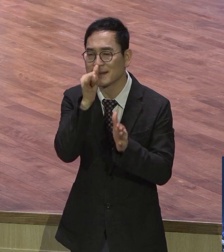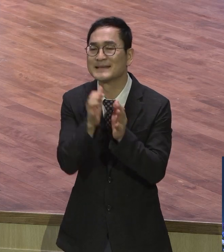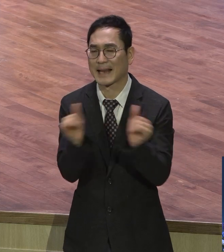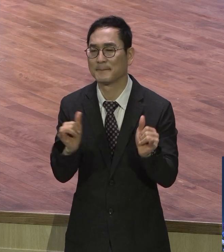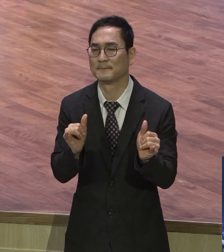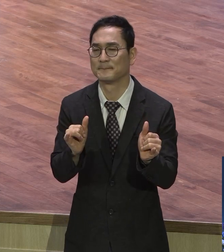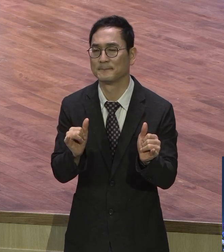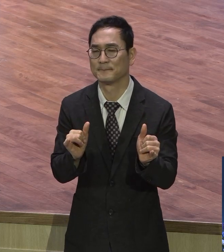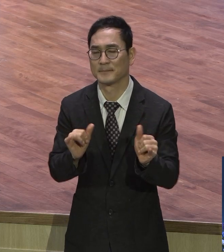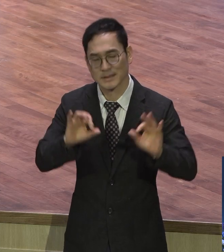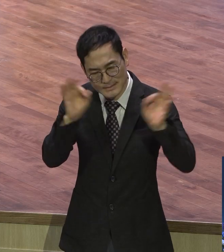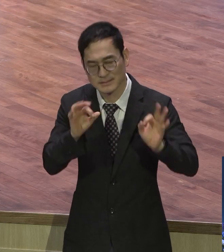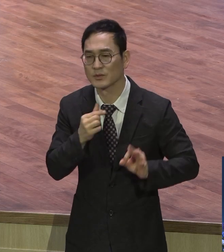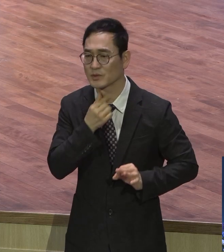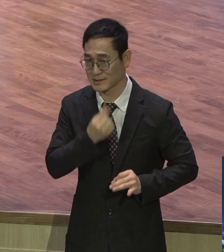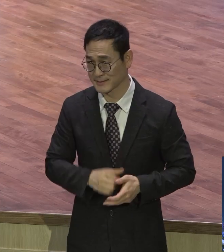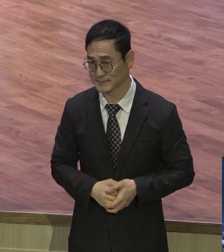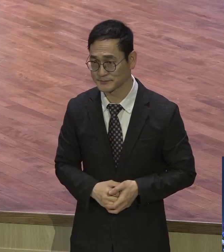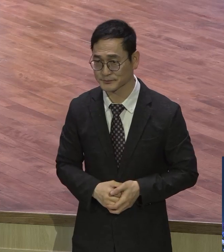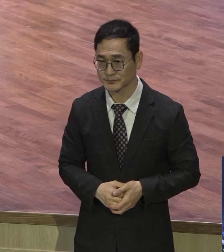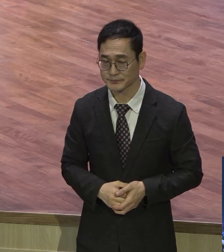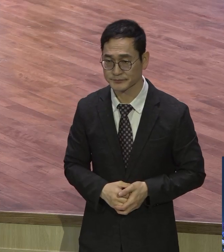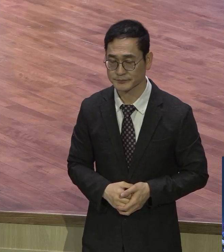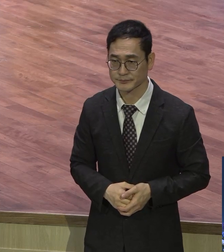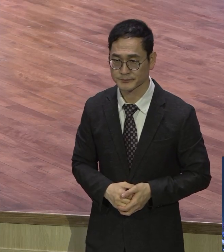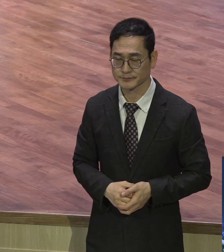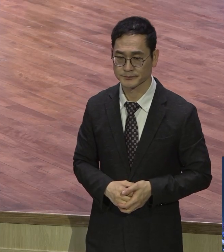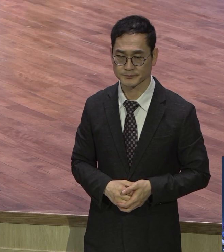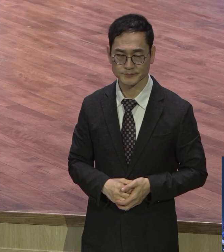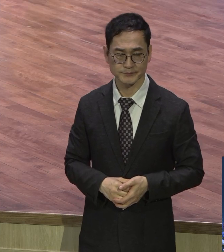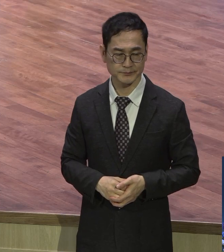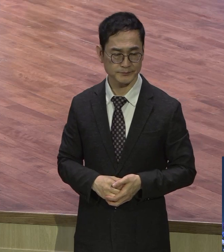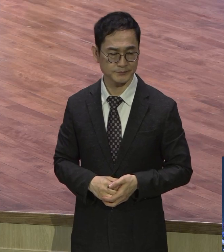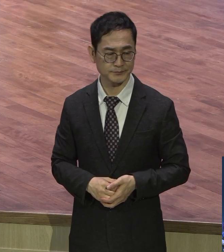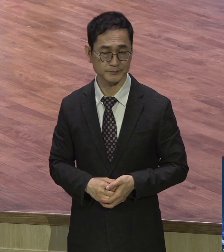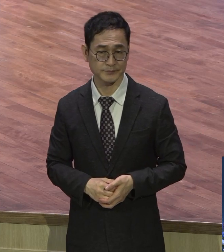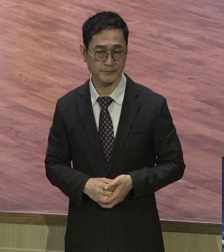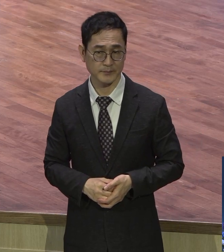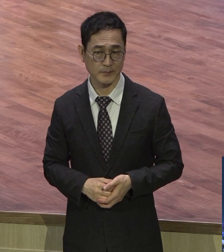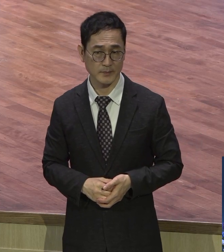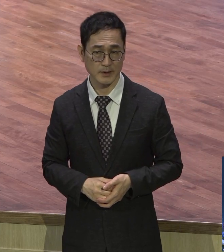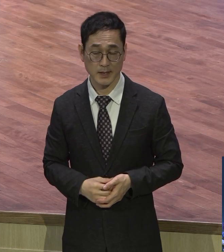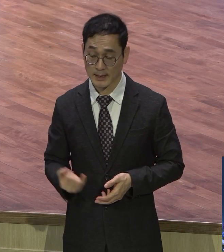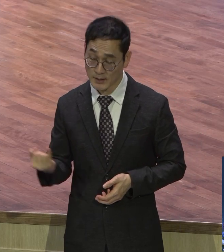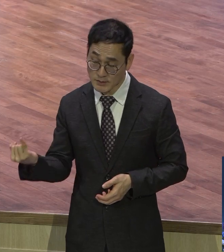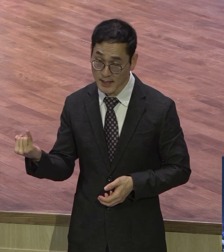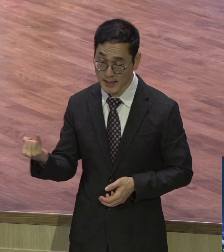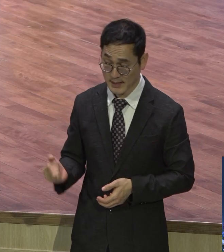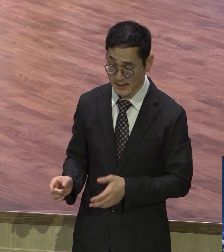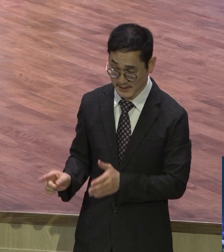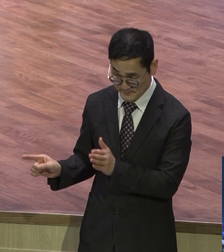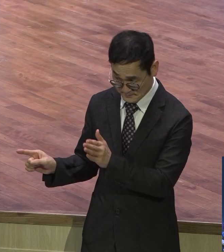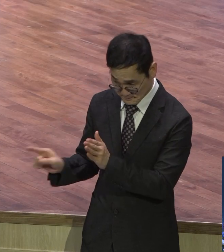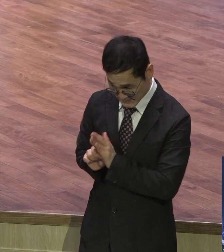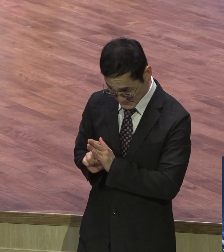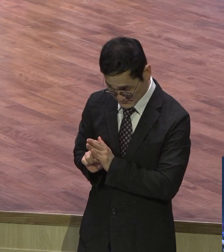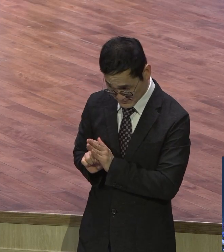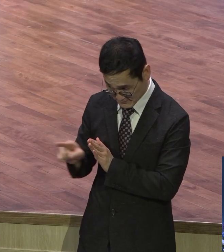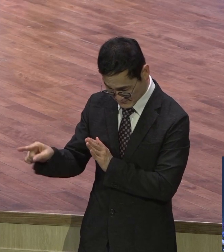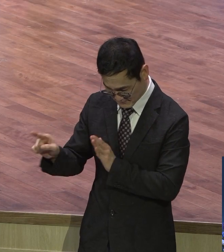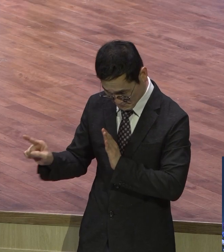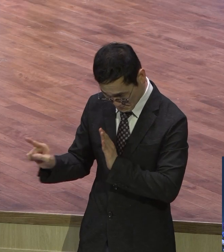쓰임받아주시기 바랍니다. 오늘 본문에서 독특한 것은 예수님께서 여자의 믿음이 지위의 플랫폼이